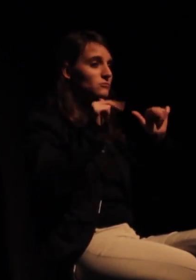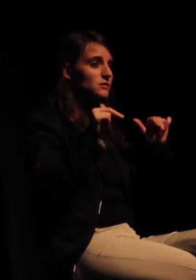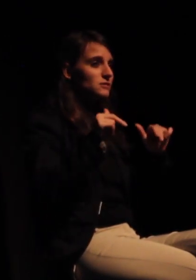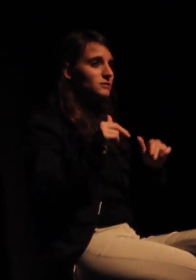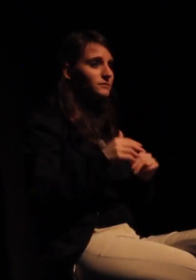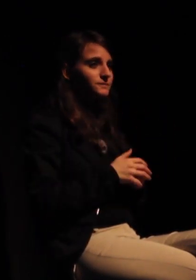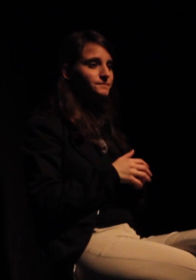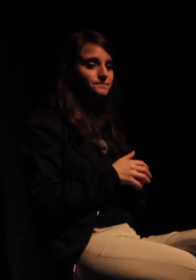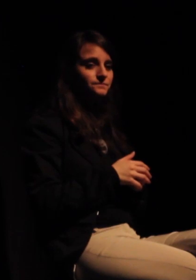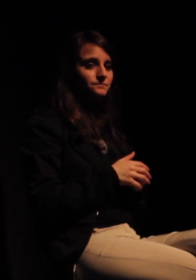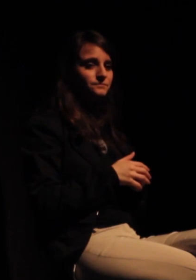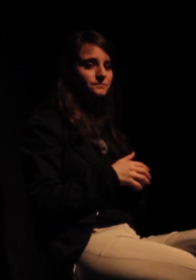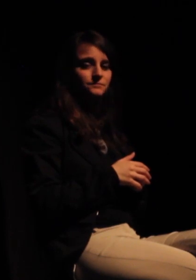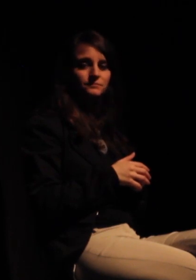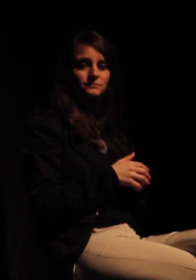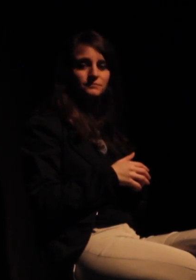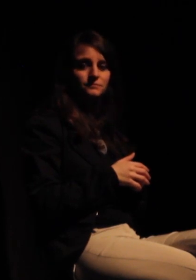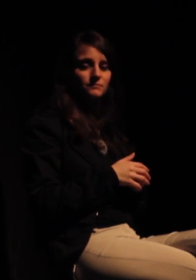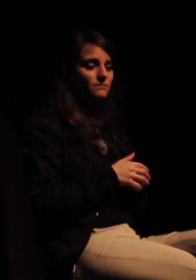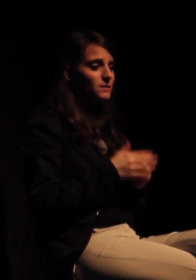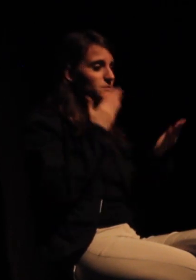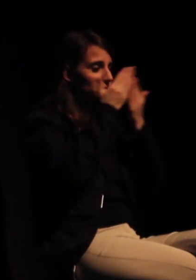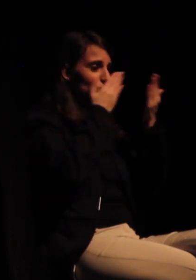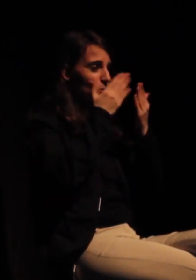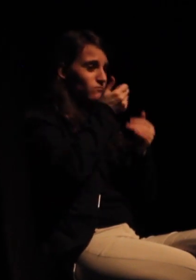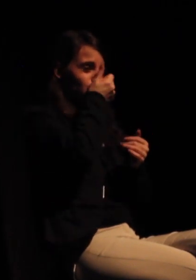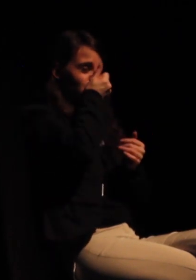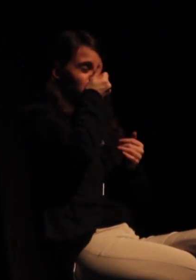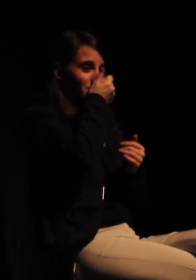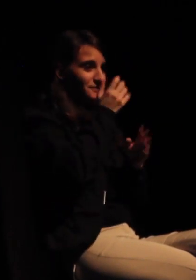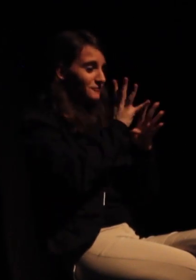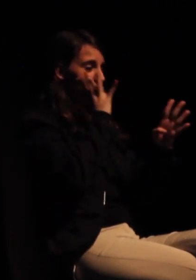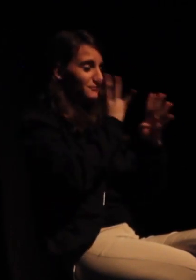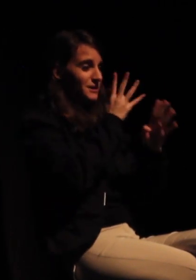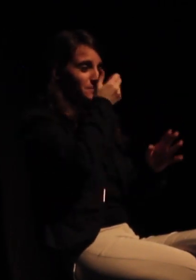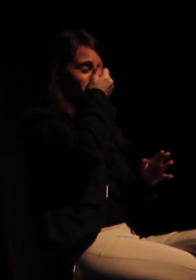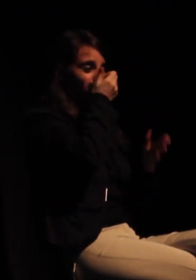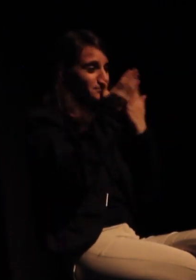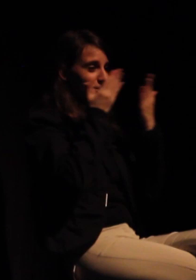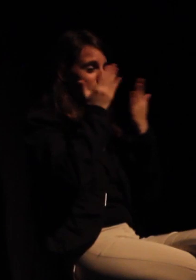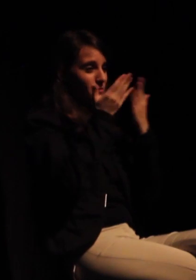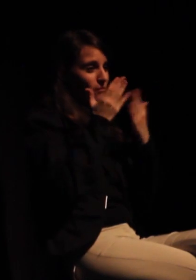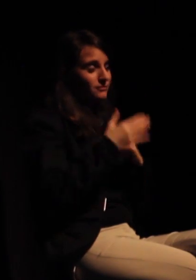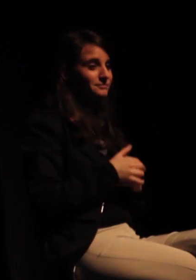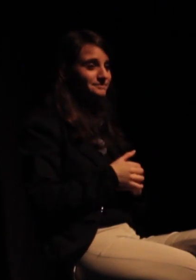os consultórios dos terapeutas estiveram tão cheios, tão lotados. E nunca se